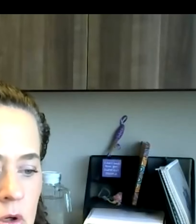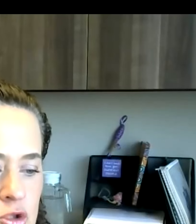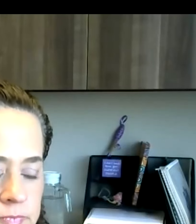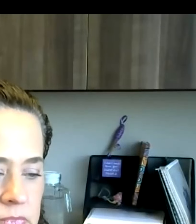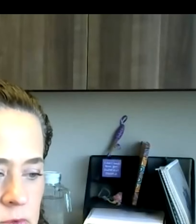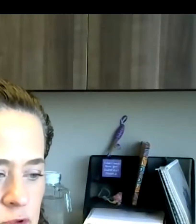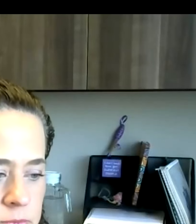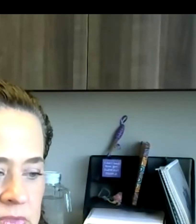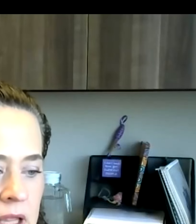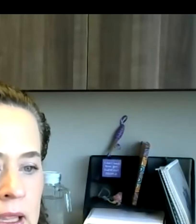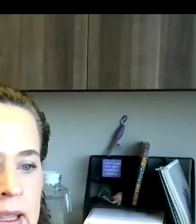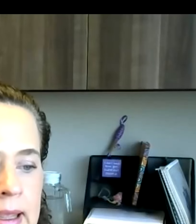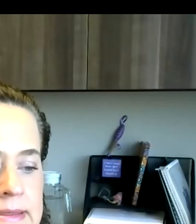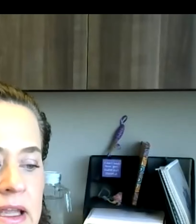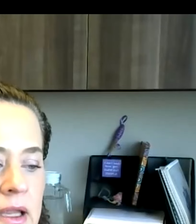8.